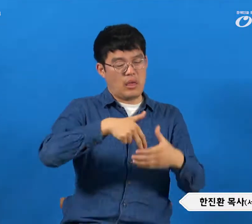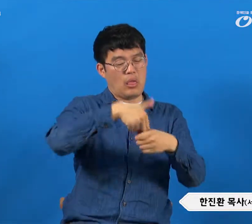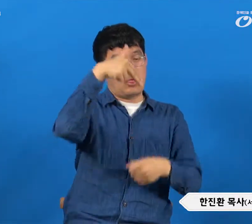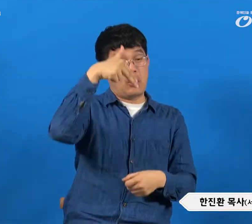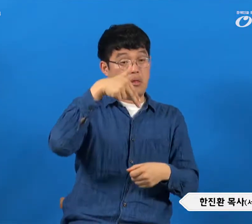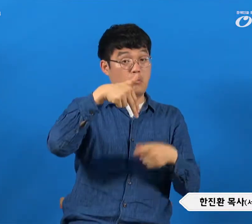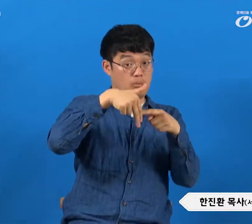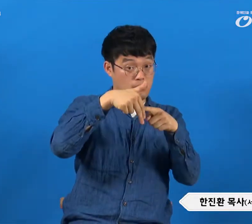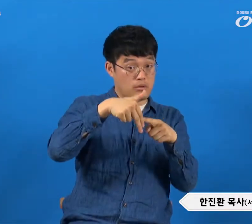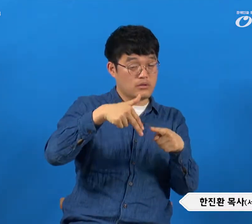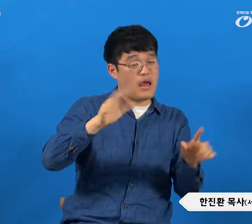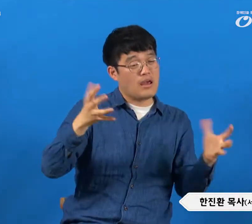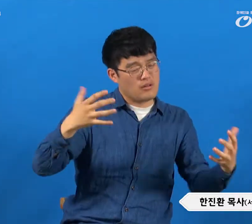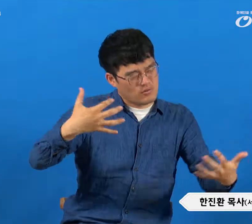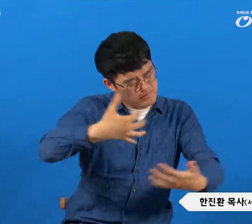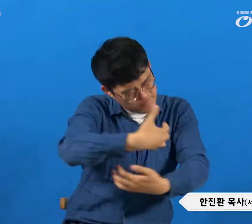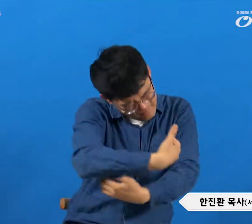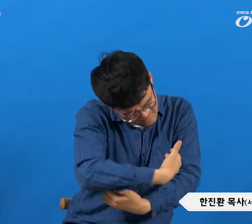안았습니다.